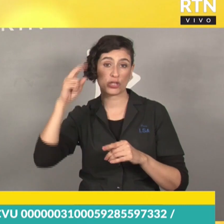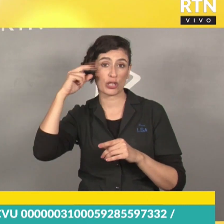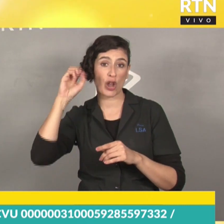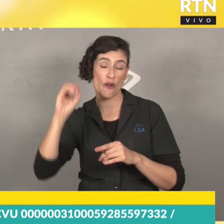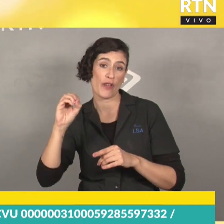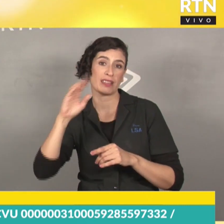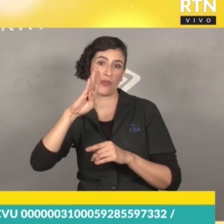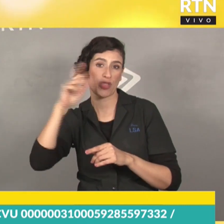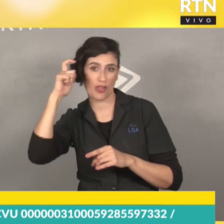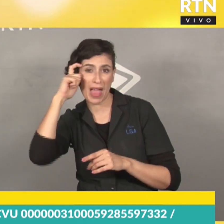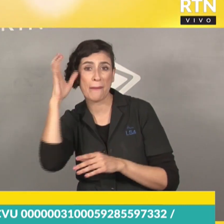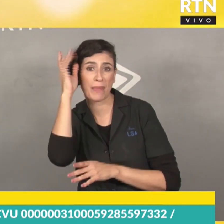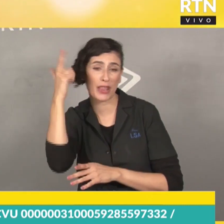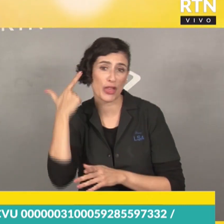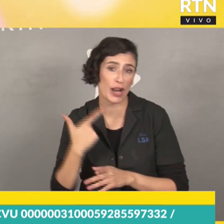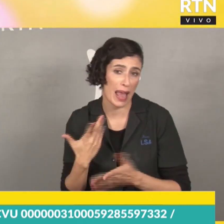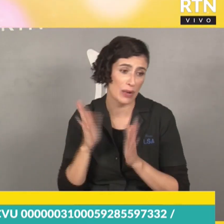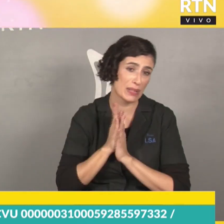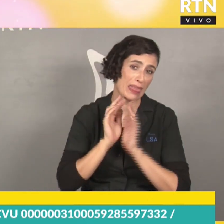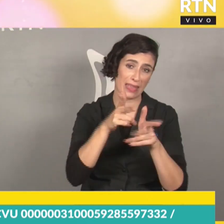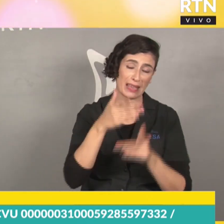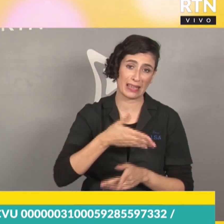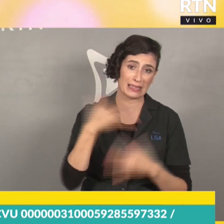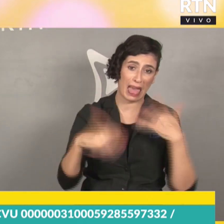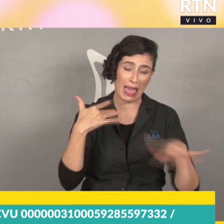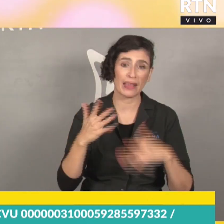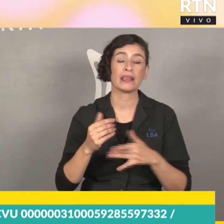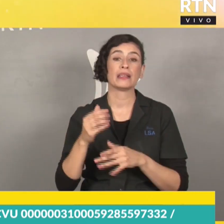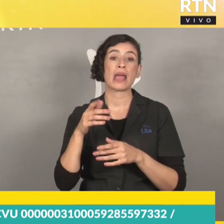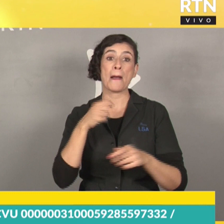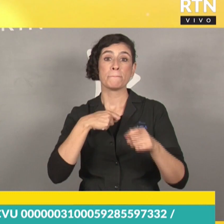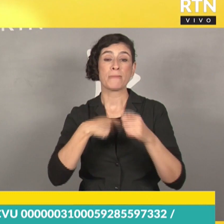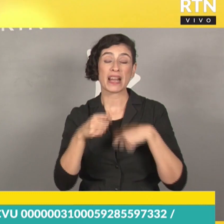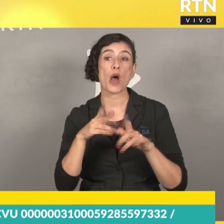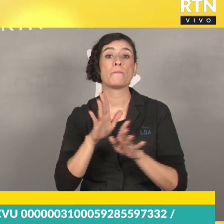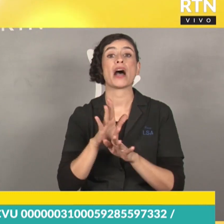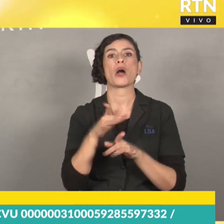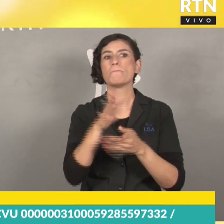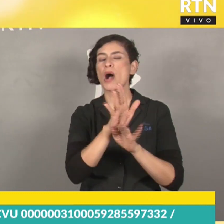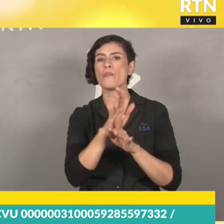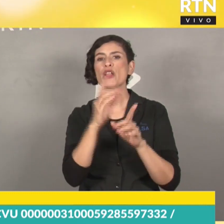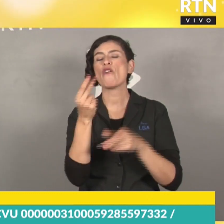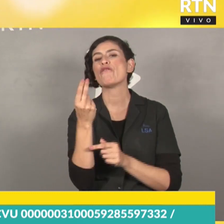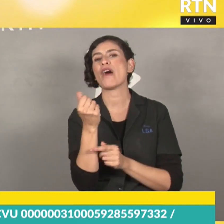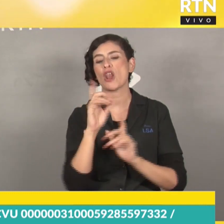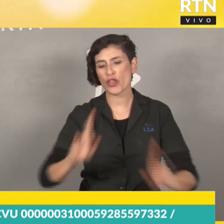27-32-96-90-410, perdón, Laura, que te lo estoy haciendo de a dos números. Mercado Pago, y el costo de la silla asciende a